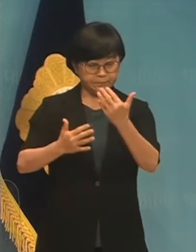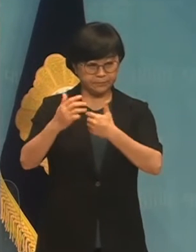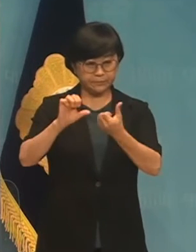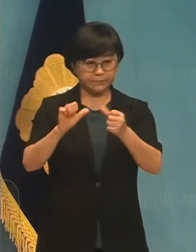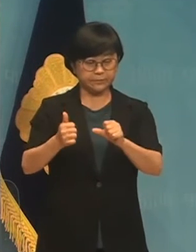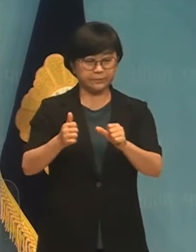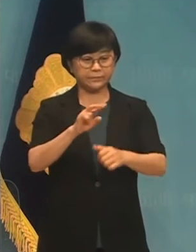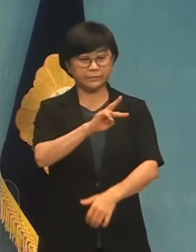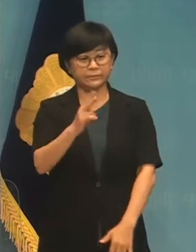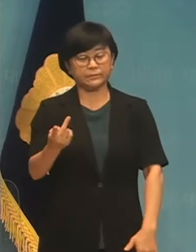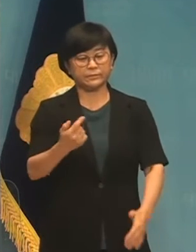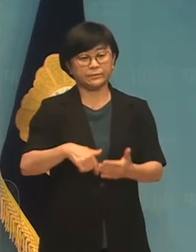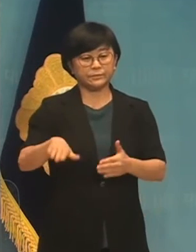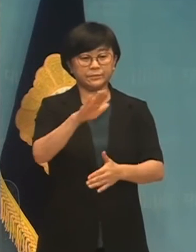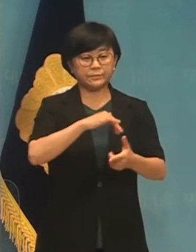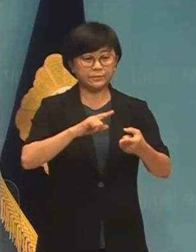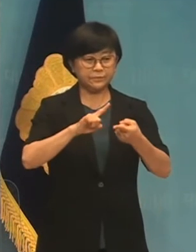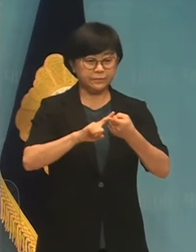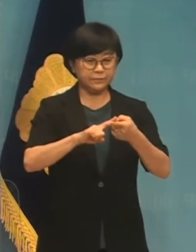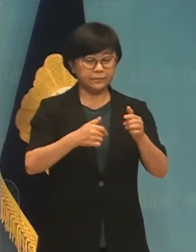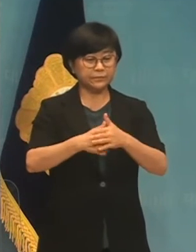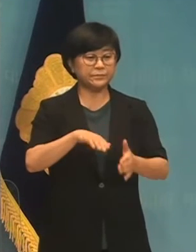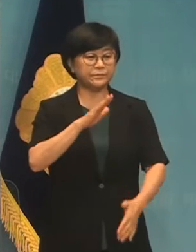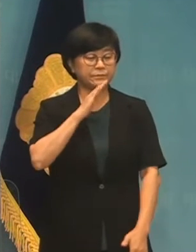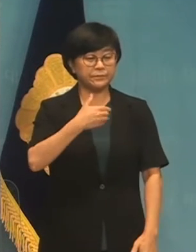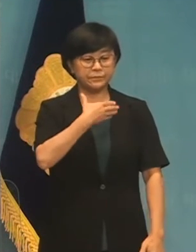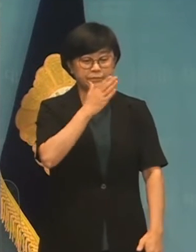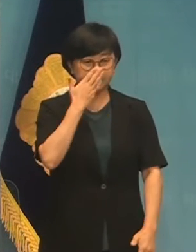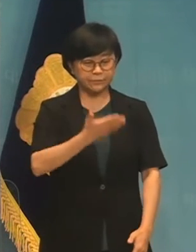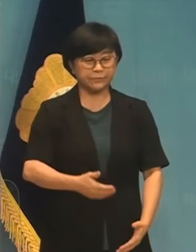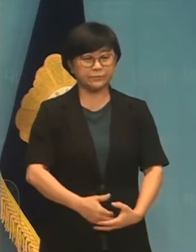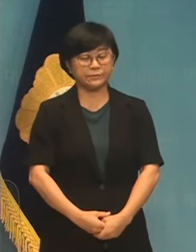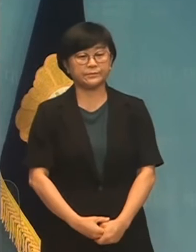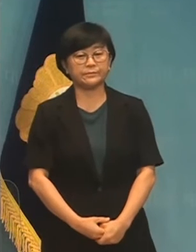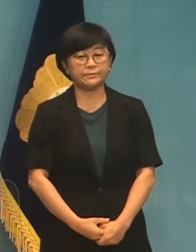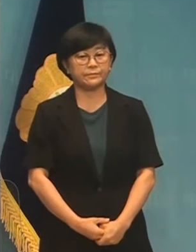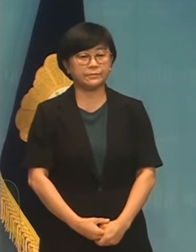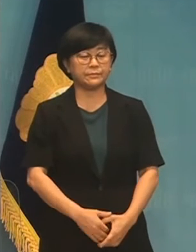바뀌었다. 우리는 과연 무사히 늙어갈 수 있겠는가?